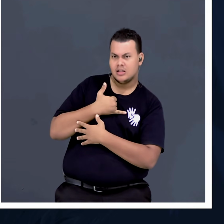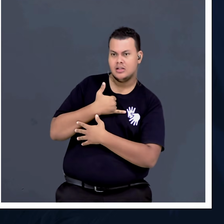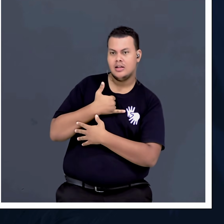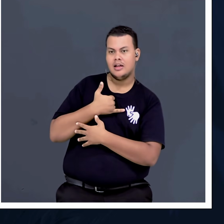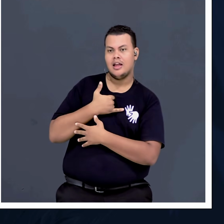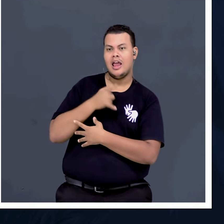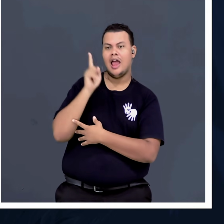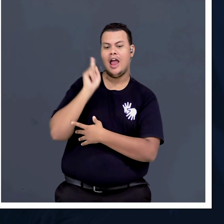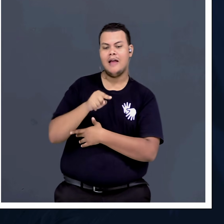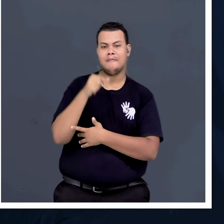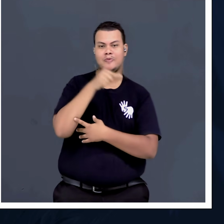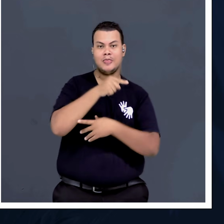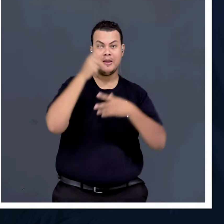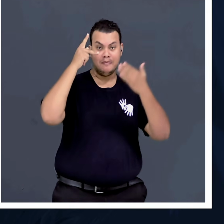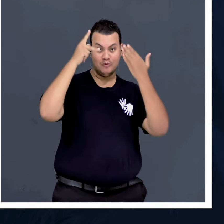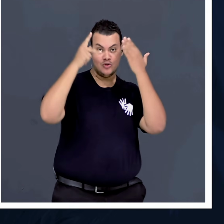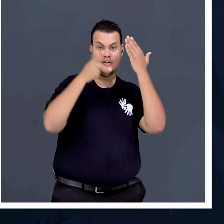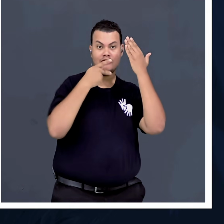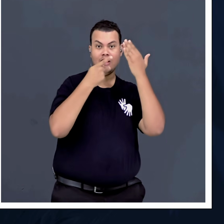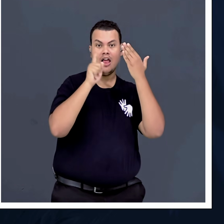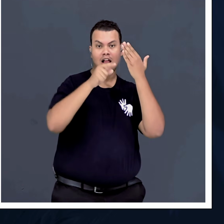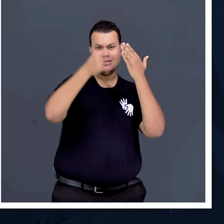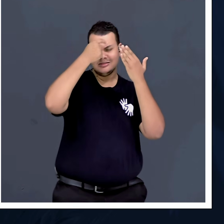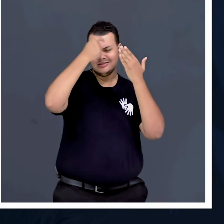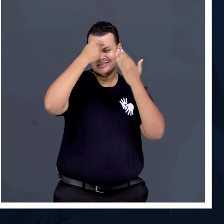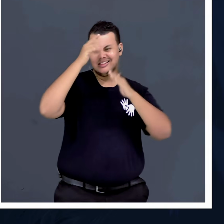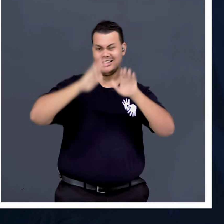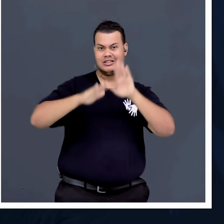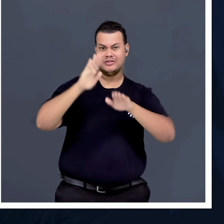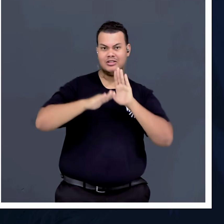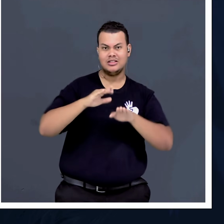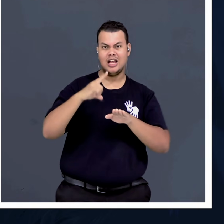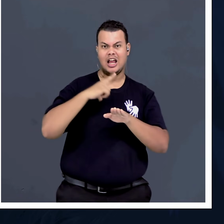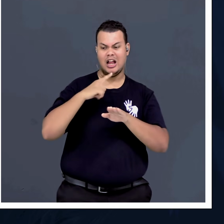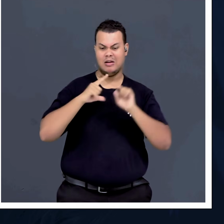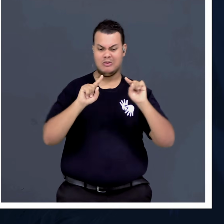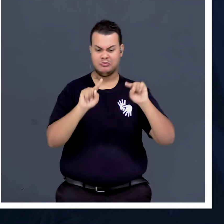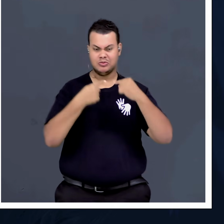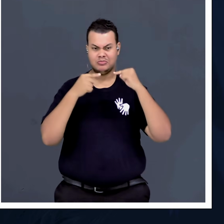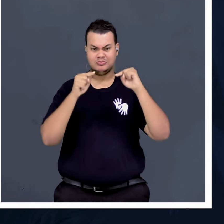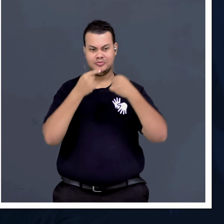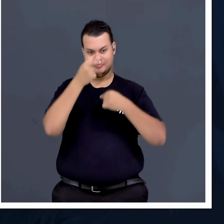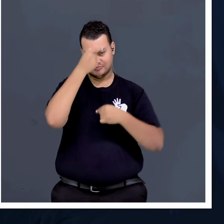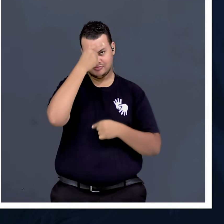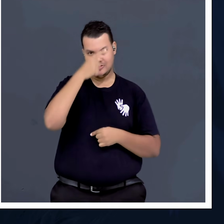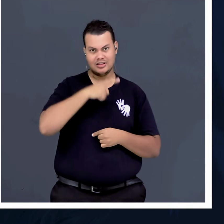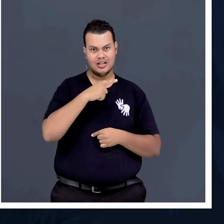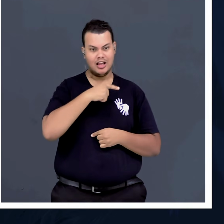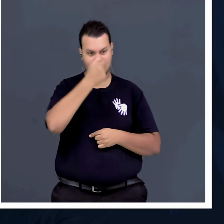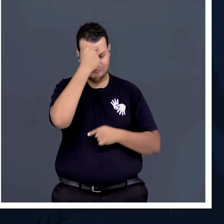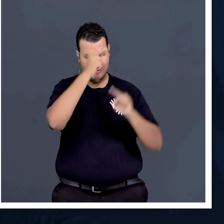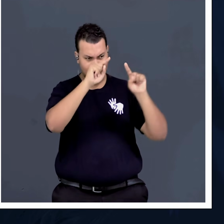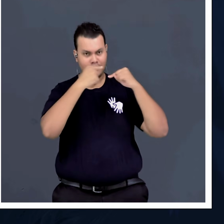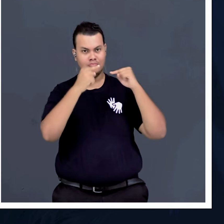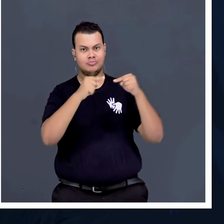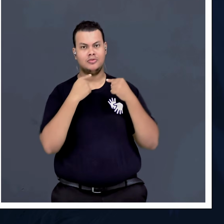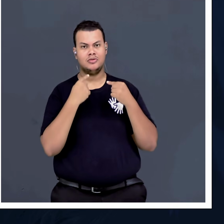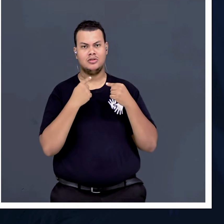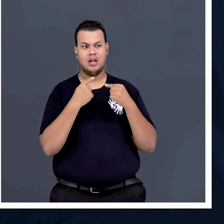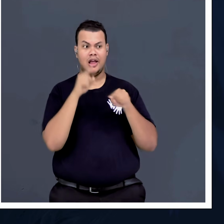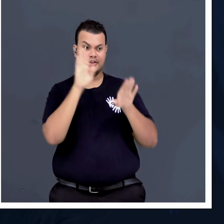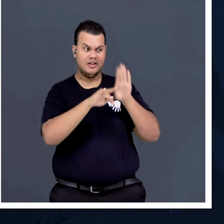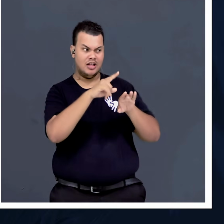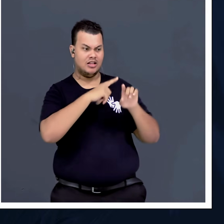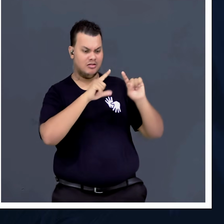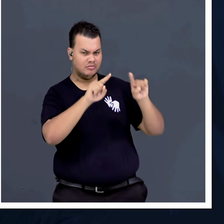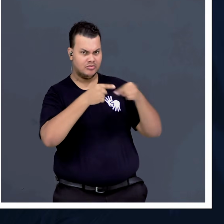É o que a psicologia chama de pensamentos intrusivos, aquelas setas que ele vai lançando na nossa mente. Será mesmo